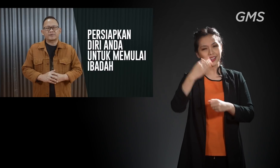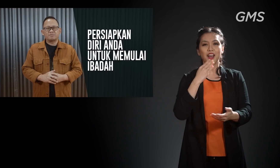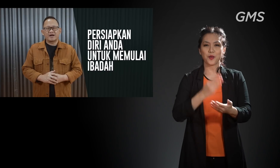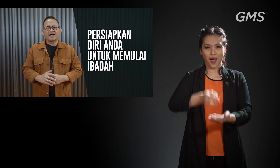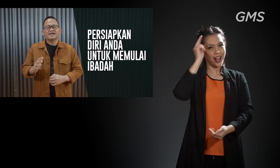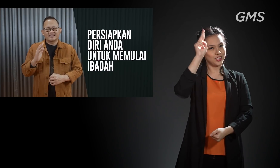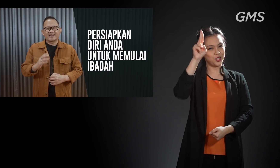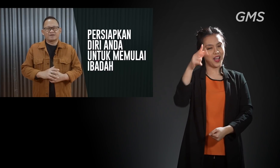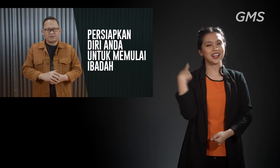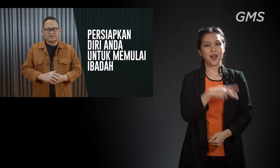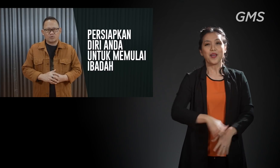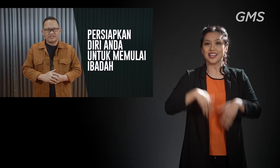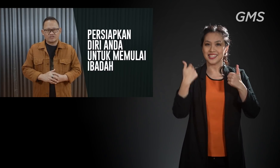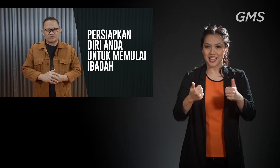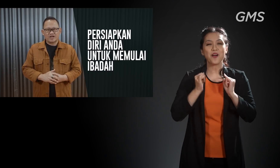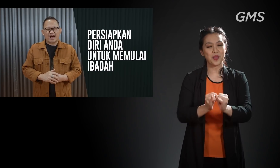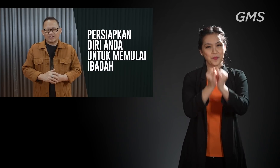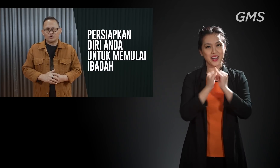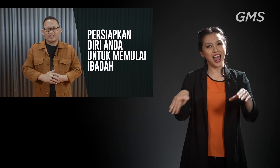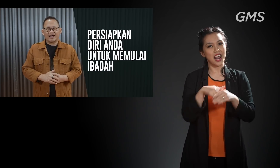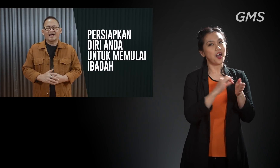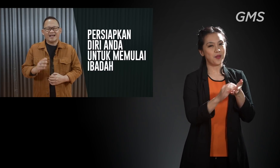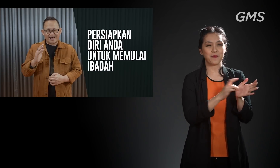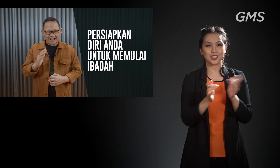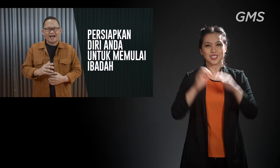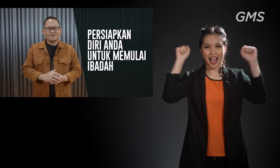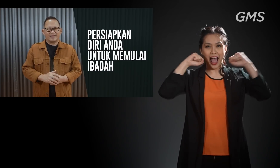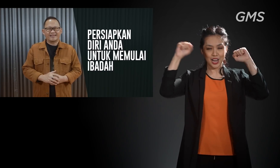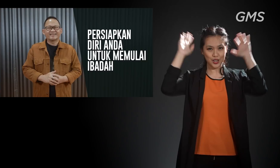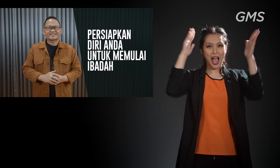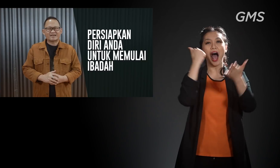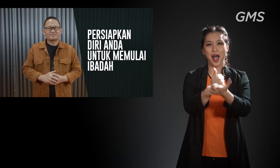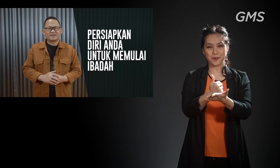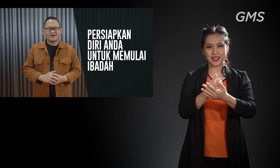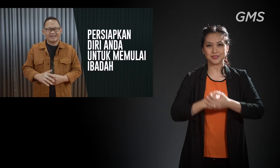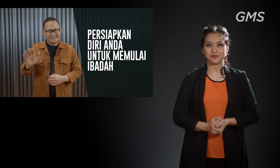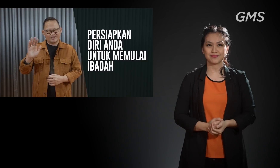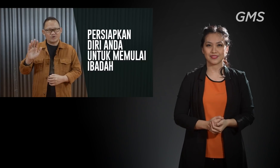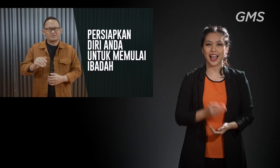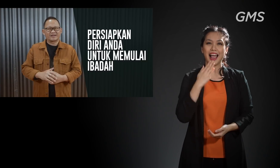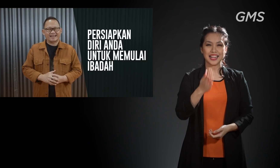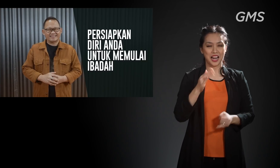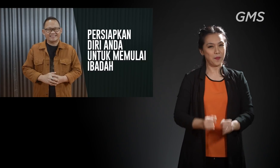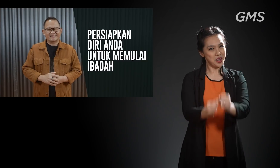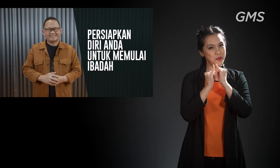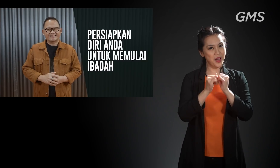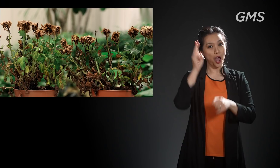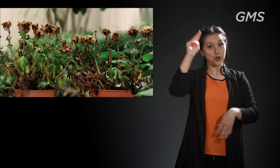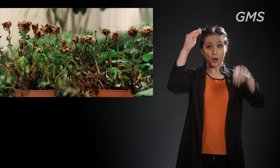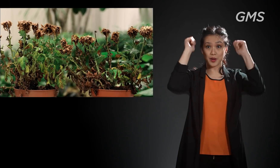kami siap beribadah di dalam nama Tuhan Yesus. Haleluya. Amin. Selamat beribadah, Tuhan